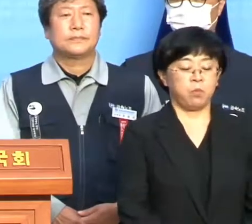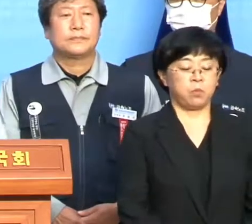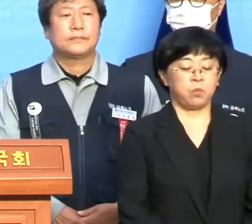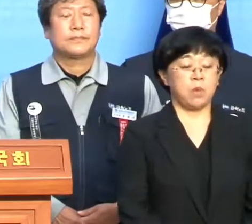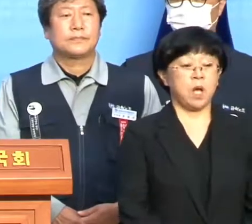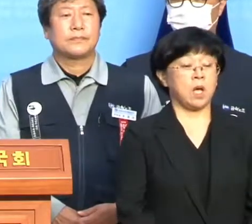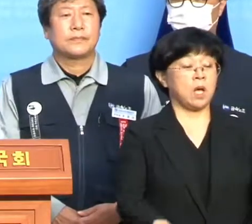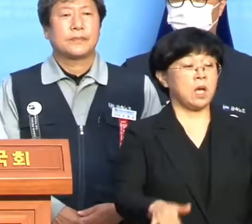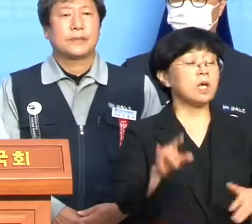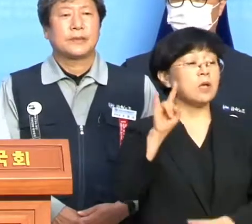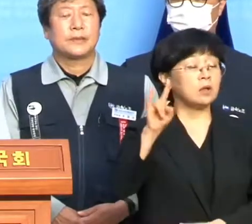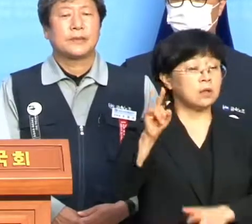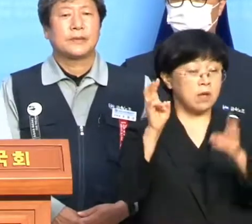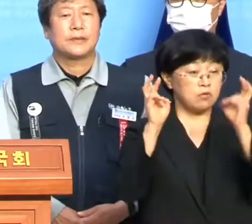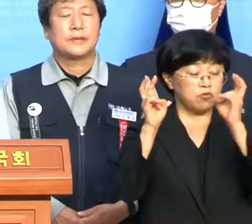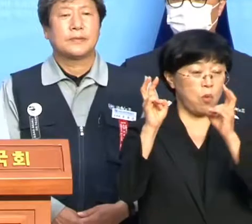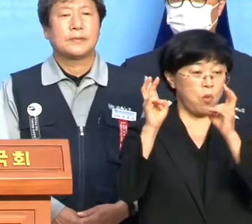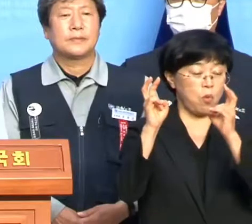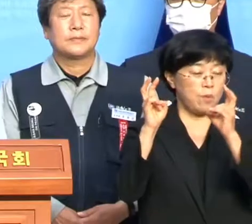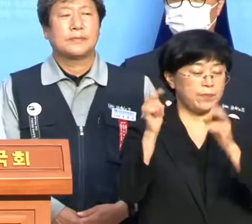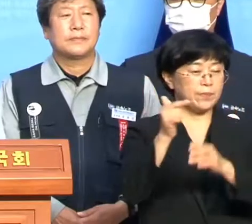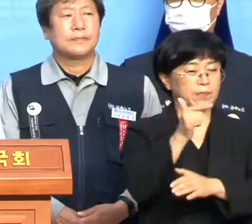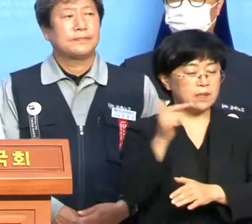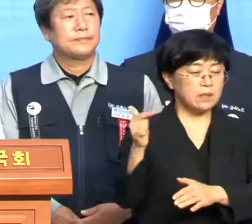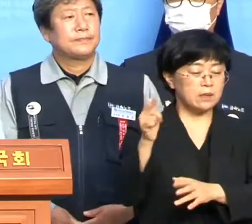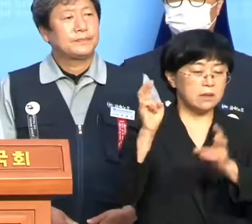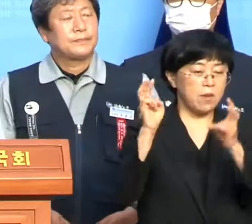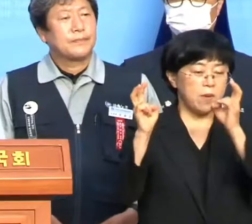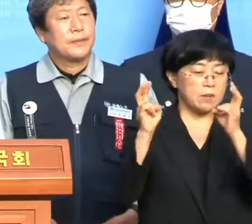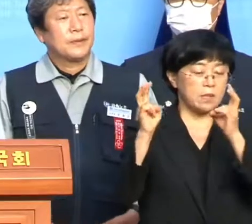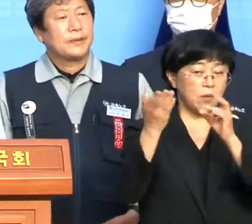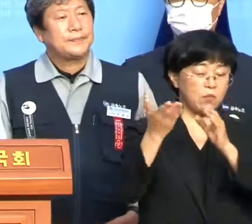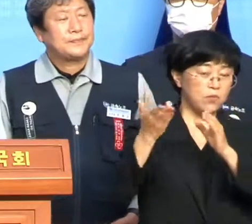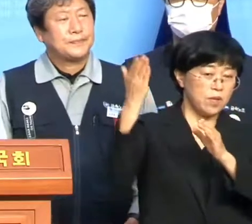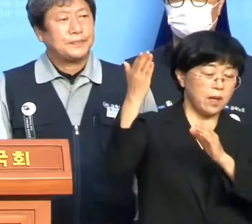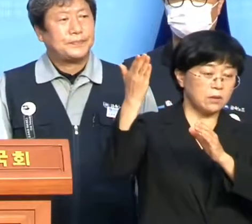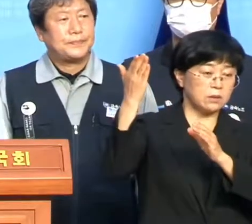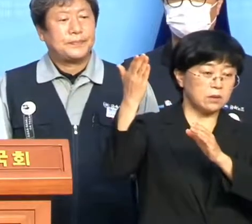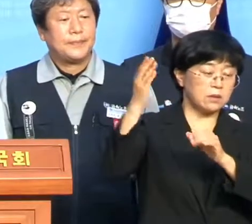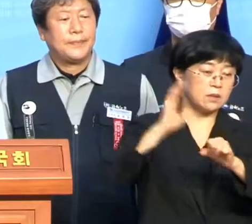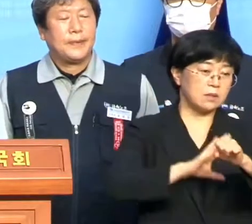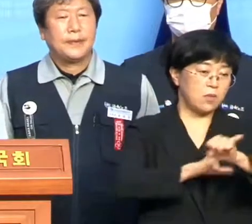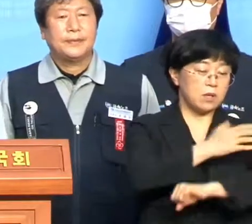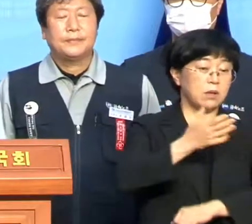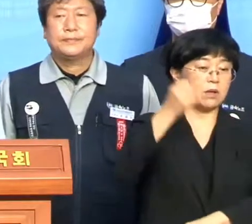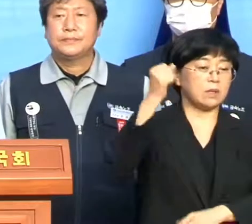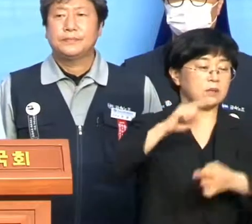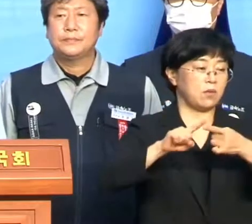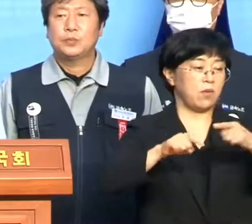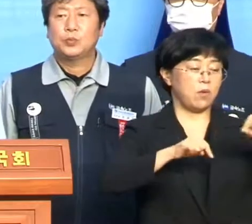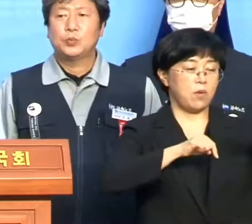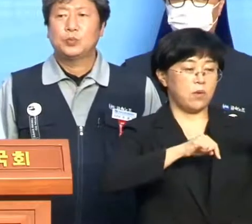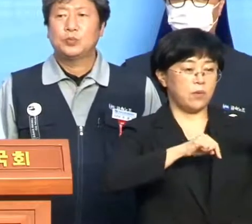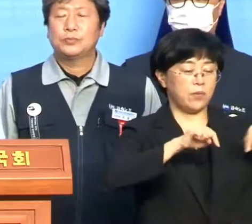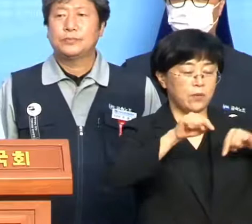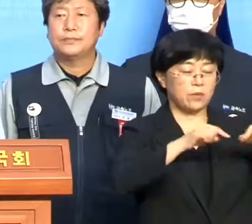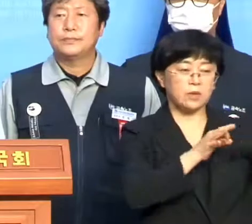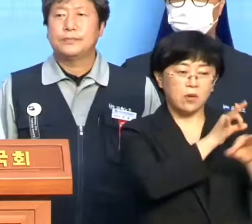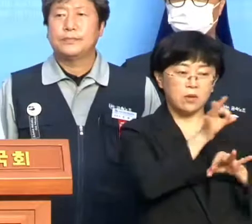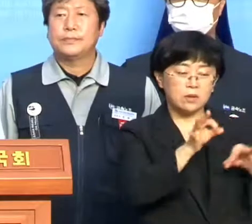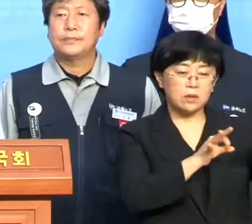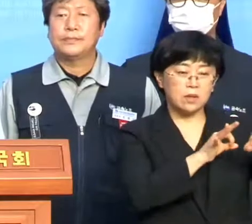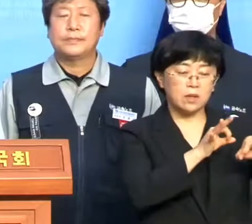4 현대중공업에 그대 기업으로서의 월 즉 지위를 이용해서 갑질 정령의 그 면모를